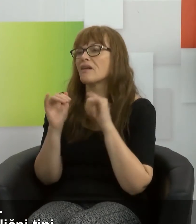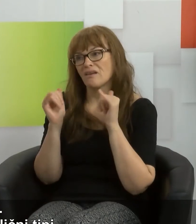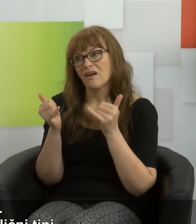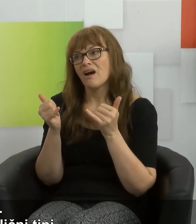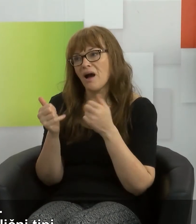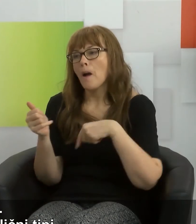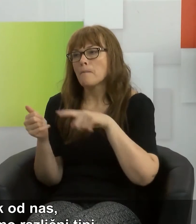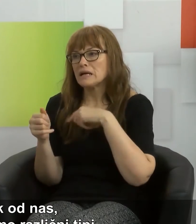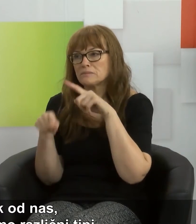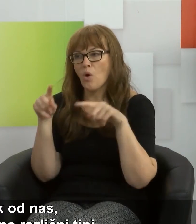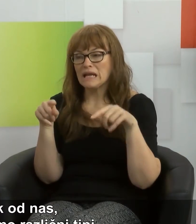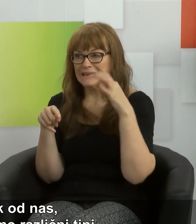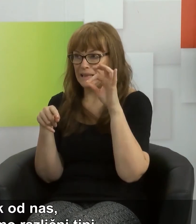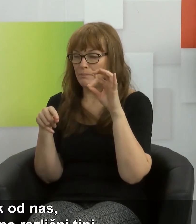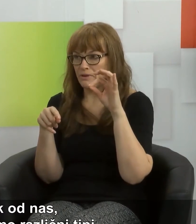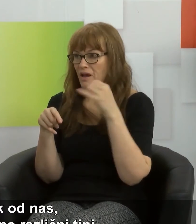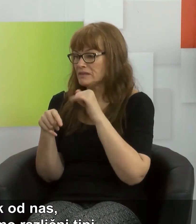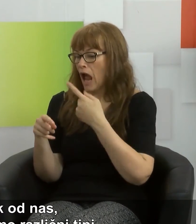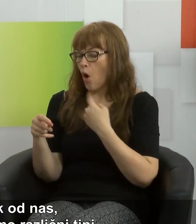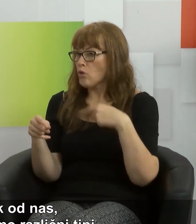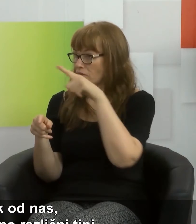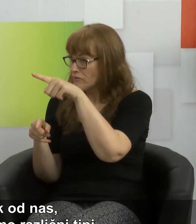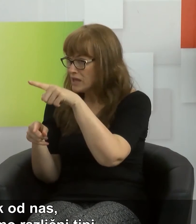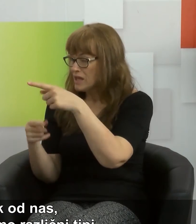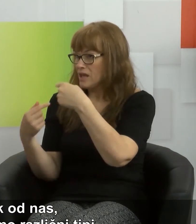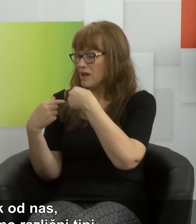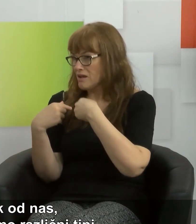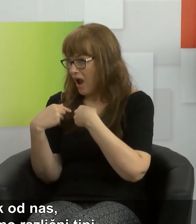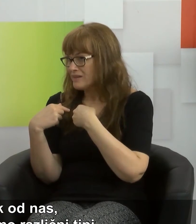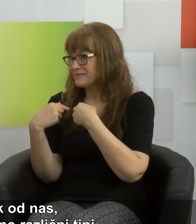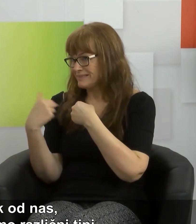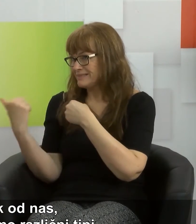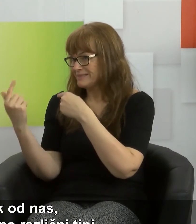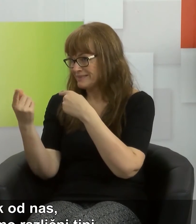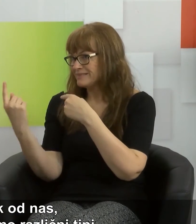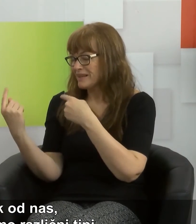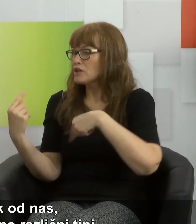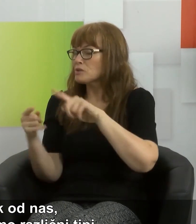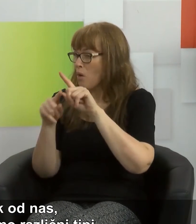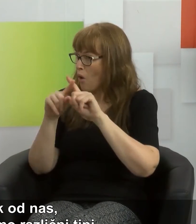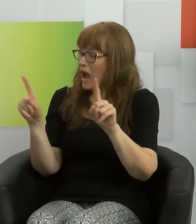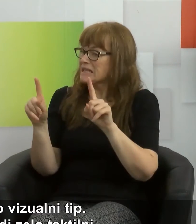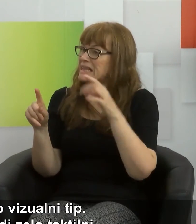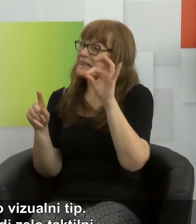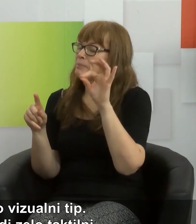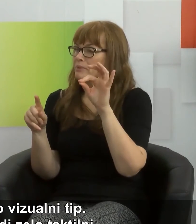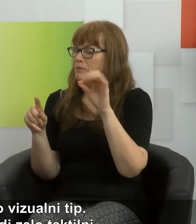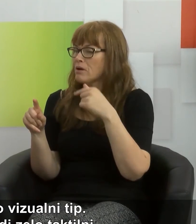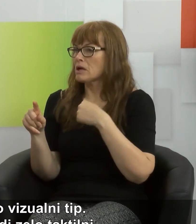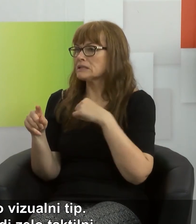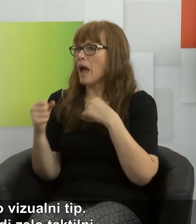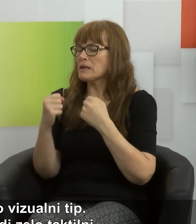Je, mi smo različni tipi lahko. Vsak od nas, tako vi kot jaz, smo različni tipi. Sama sem